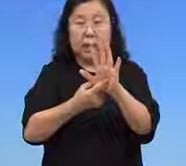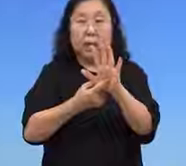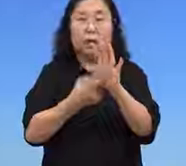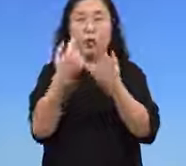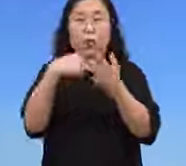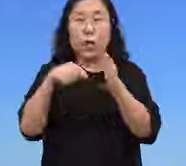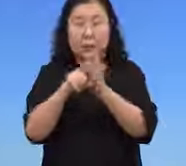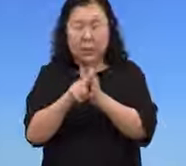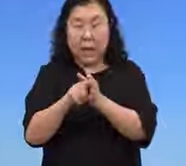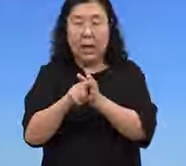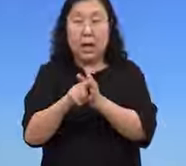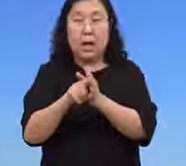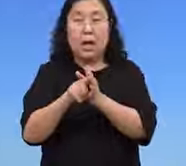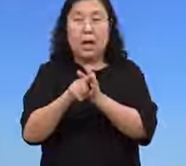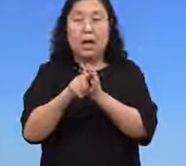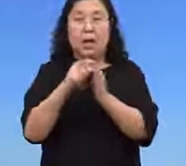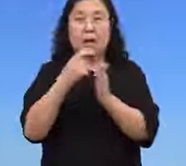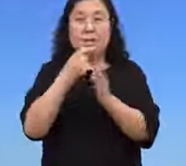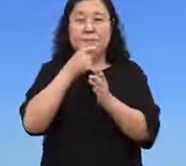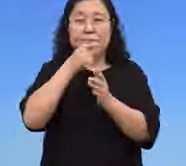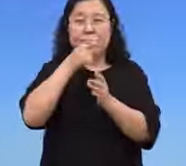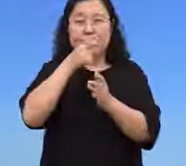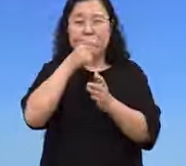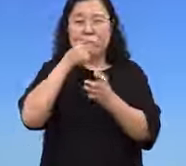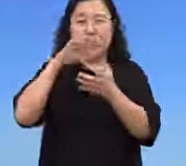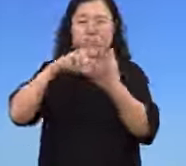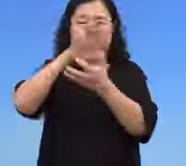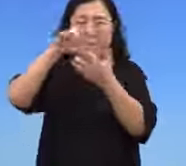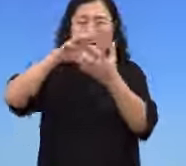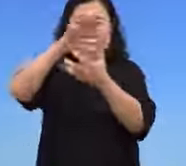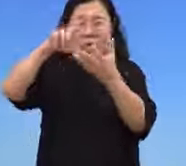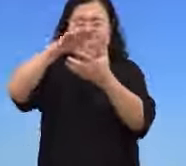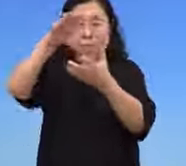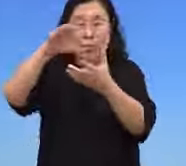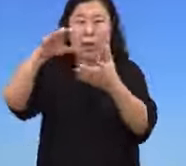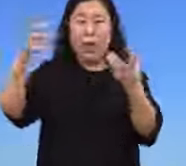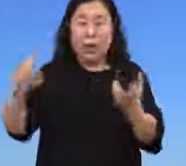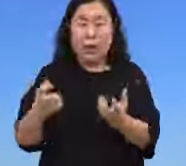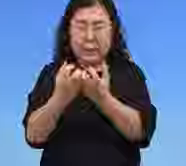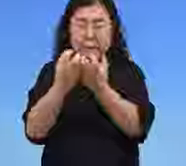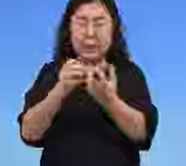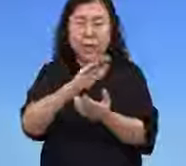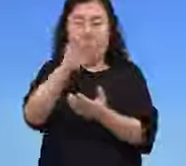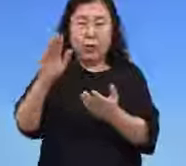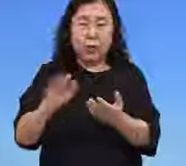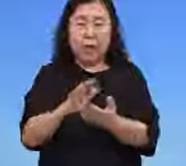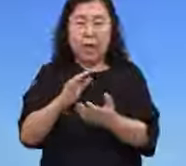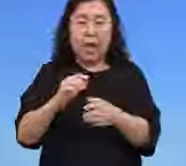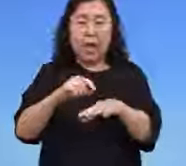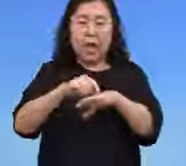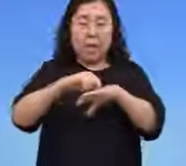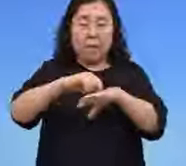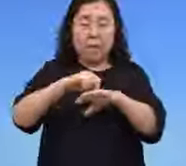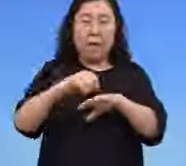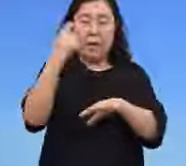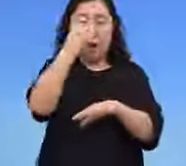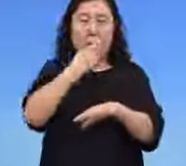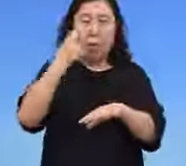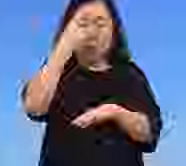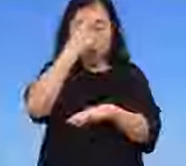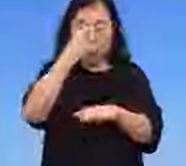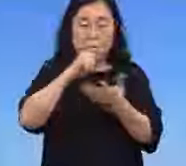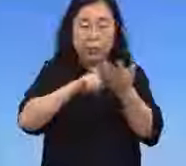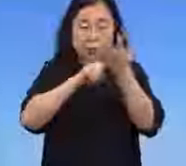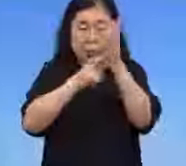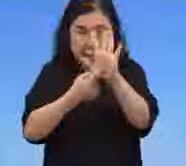코로나19는 거품으로 가득 찬 우리의 밑바닥을 다 드러내 보여준 사건이다. 그래서 제가